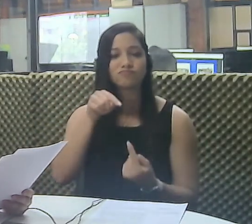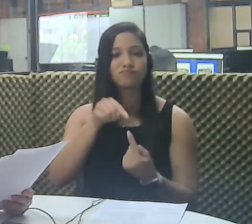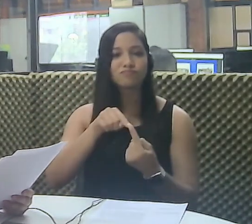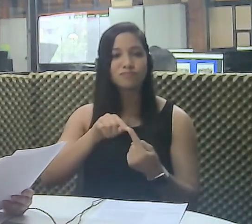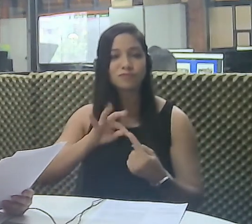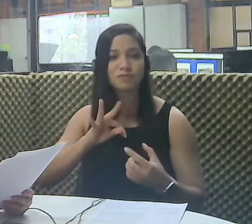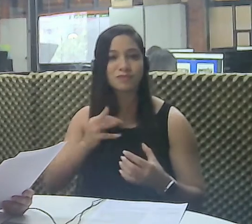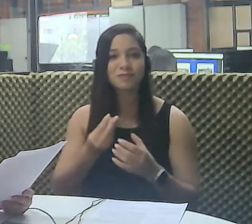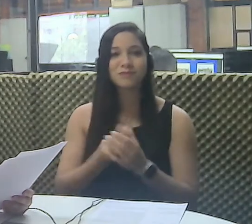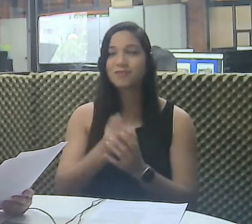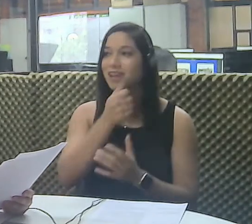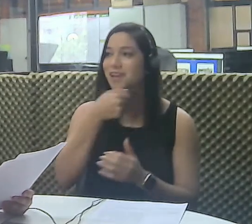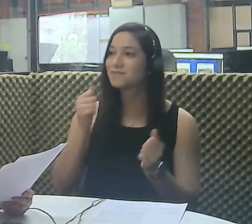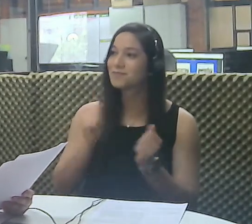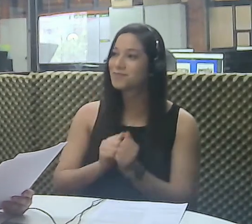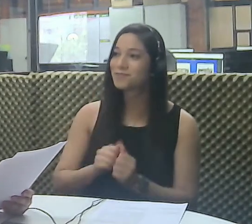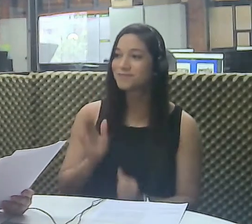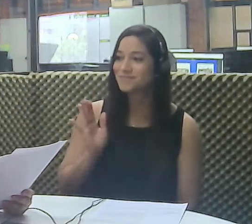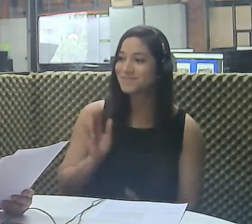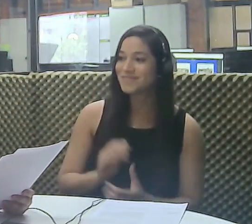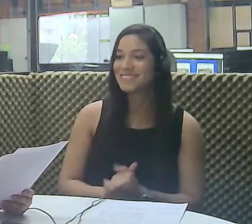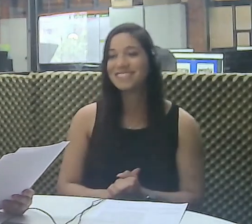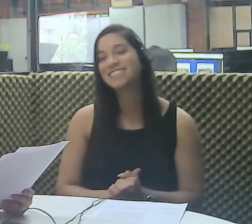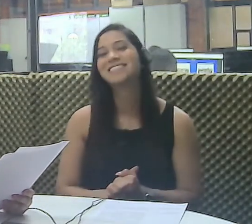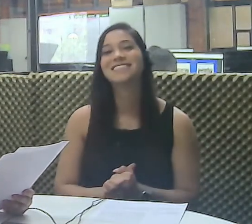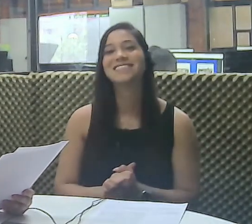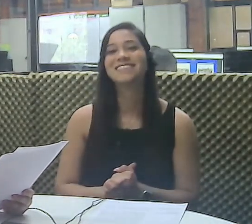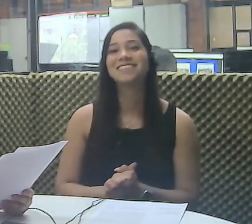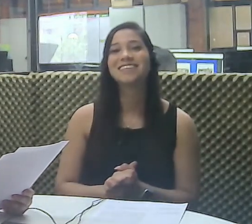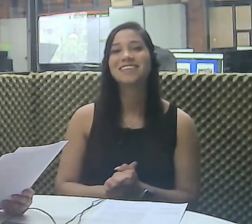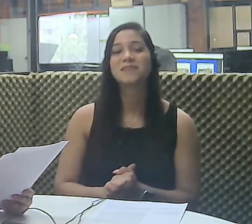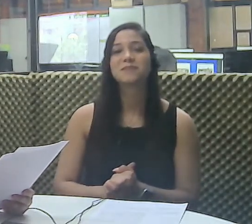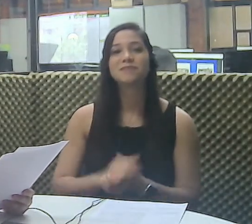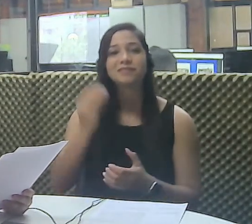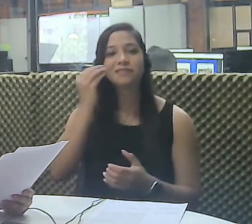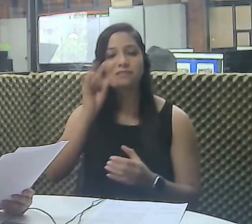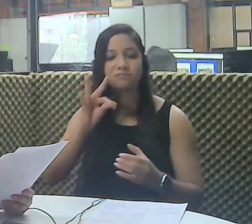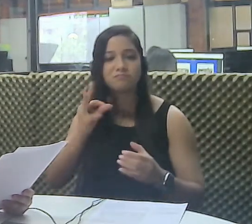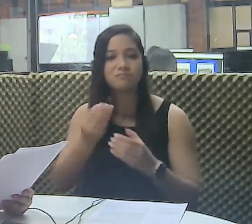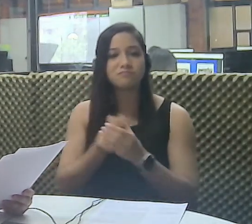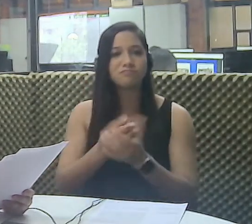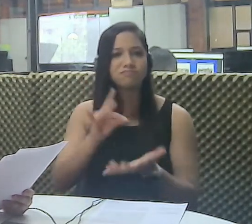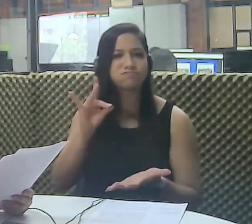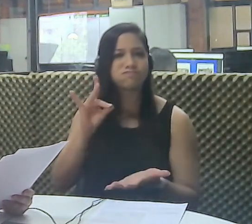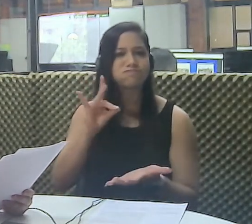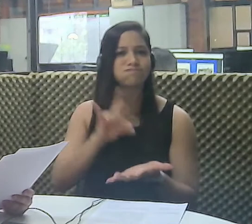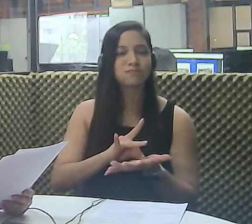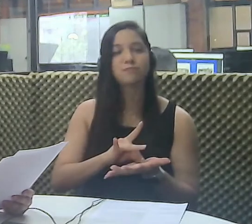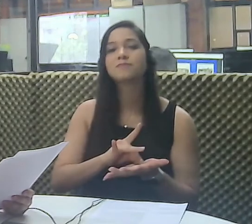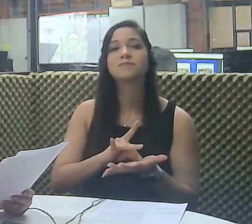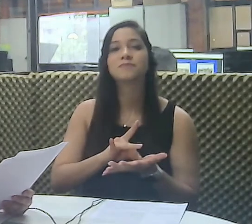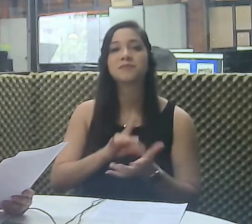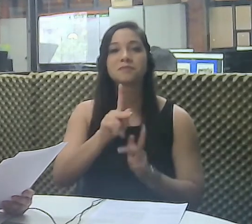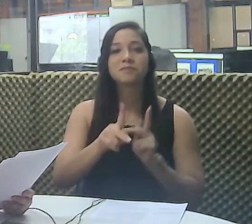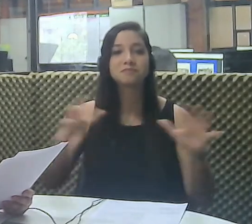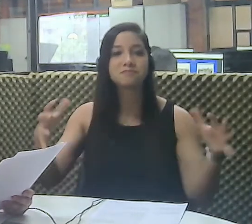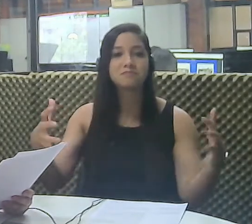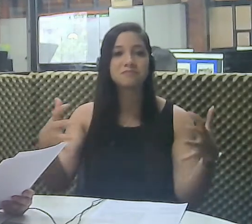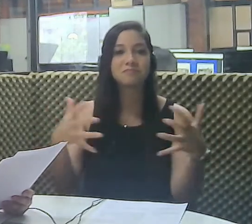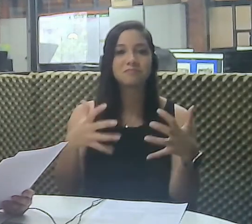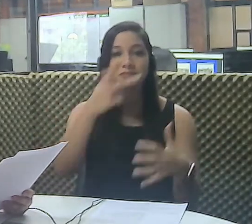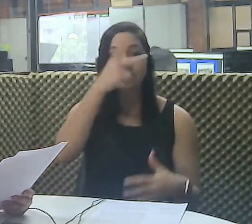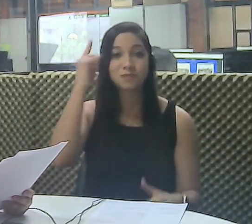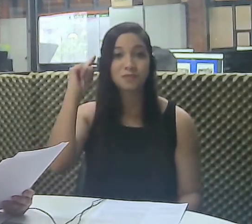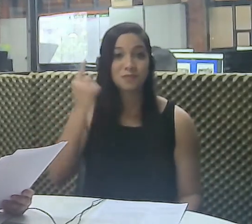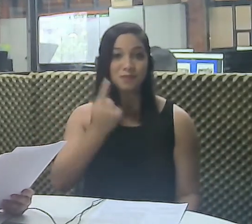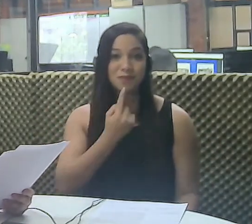inclusão aí a chegada da Amanda Valentina que são meu lado é ele busca incluir de forma definitiva o público com deficiência